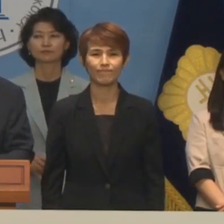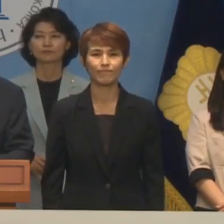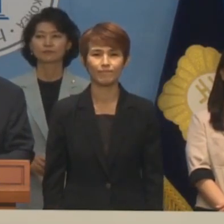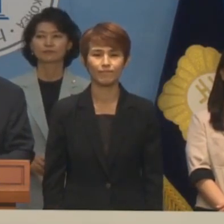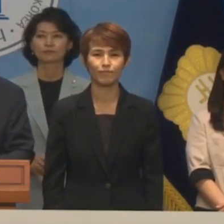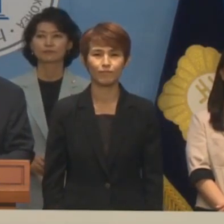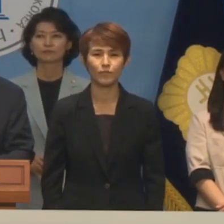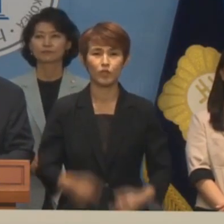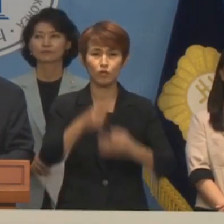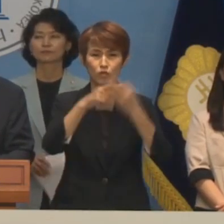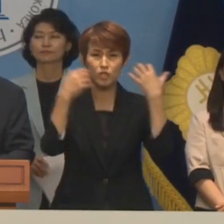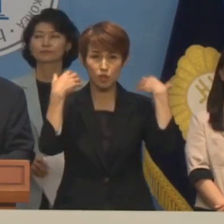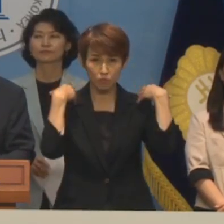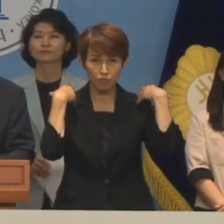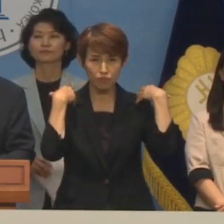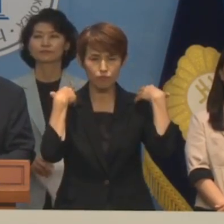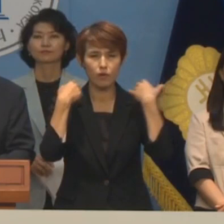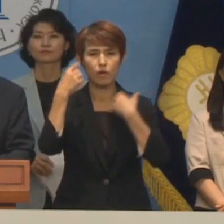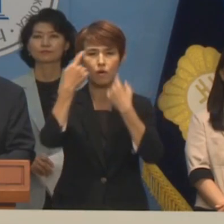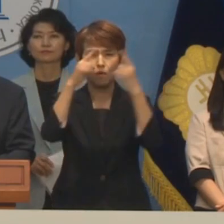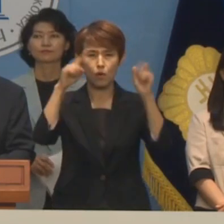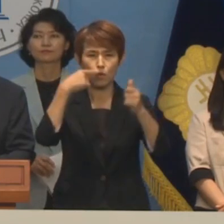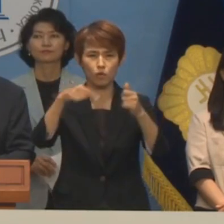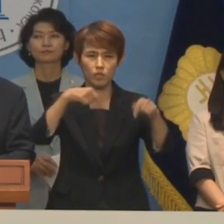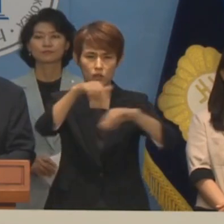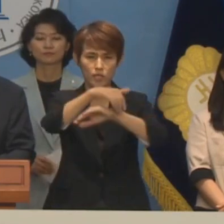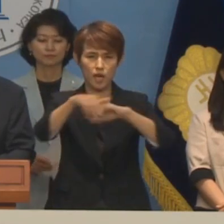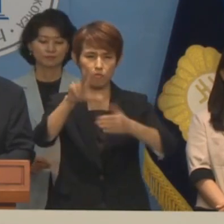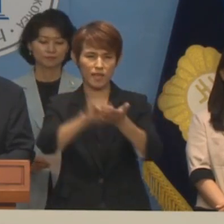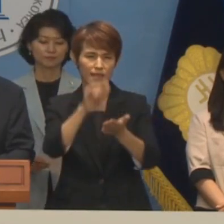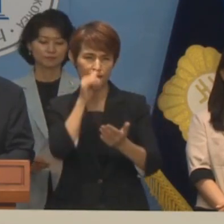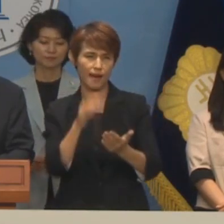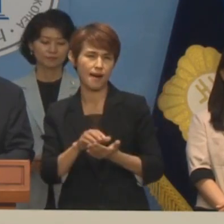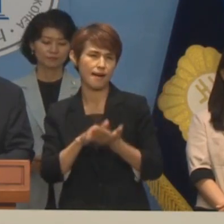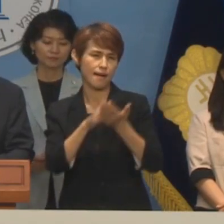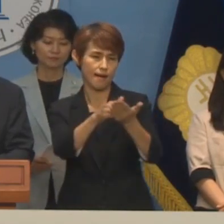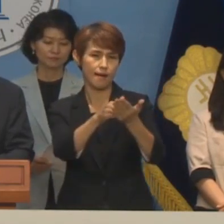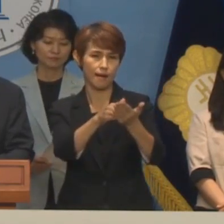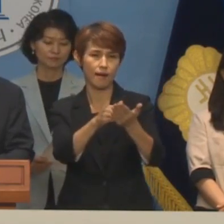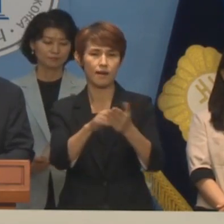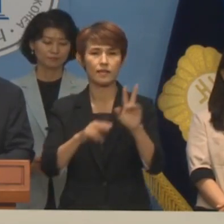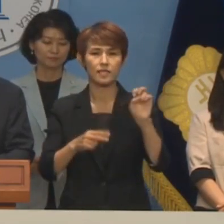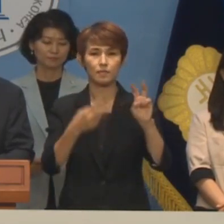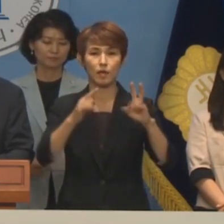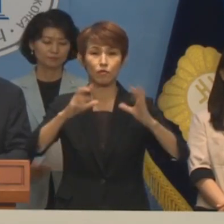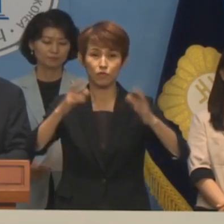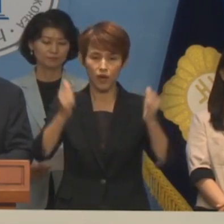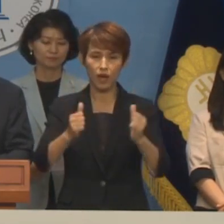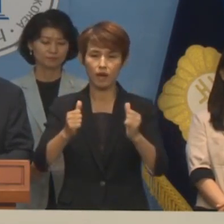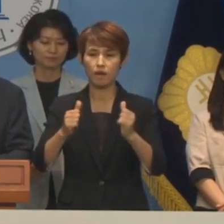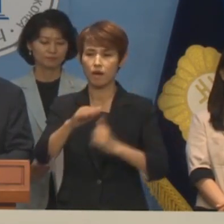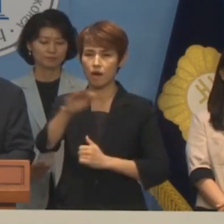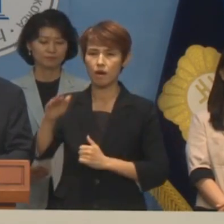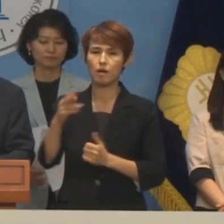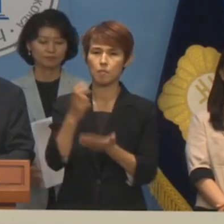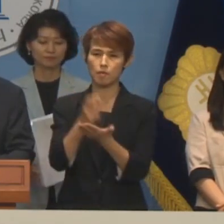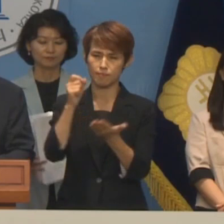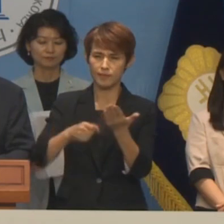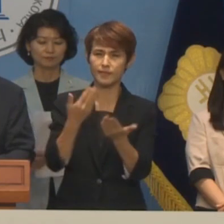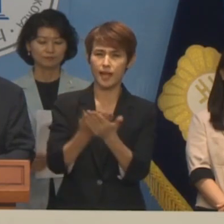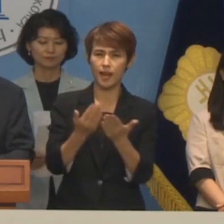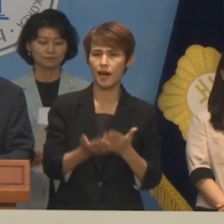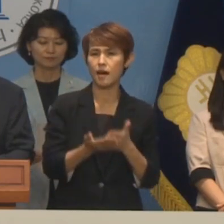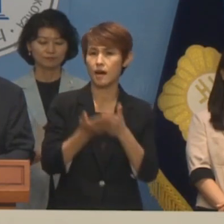이것으로 윤석열 정부의 파행적 고등교육 정책 규탄과 22대 국회의 올바른 고등교육 입법 촉구를